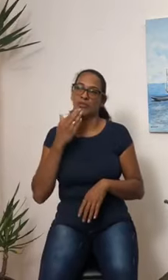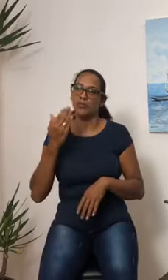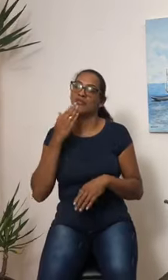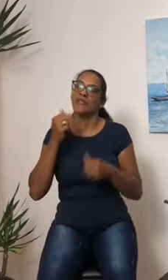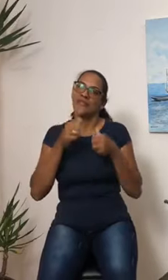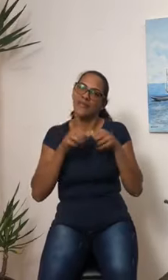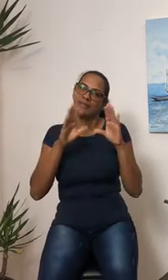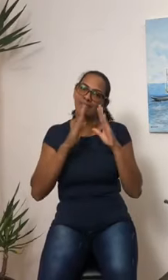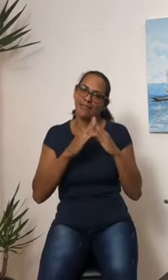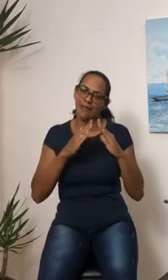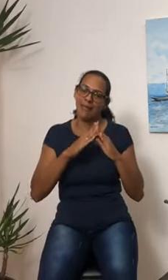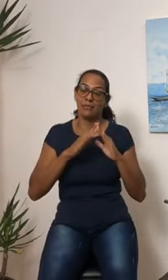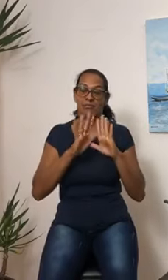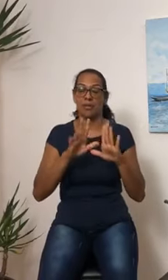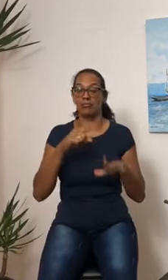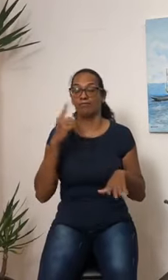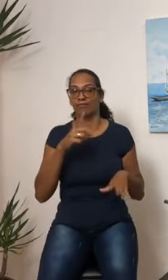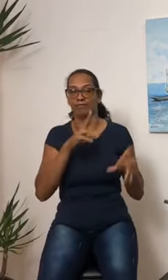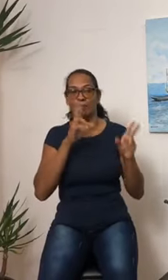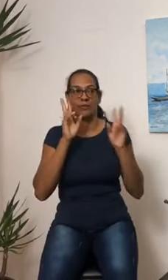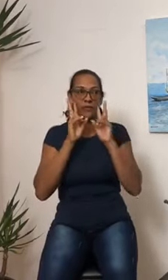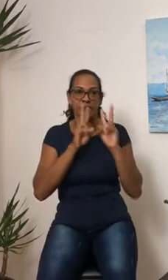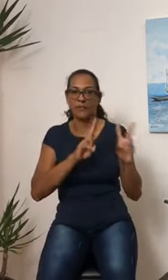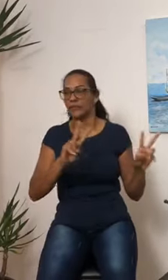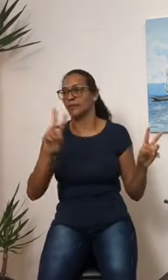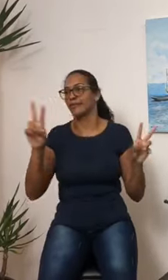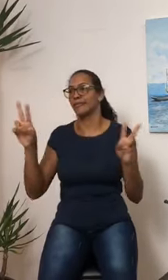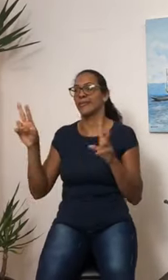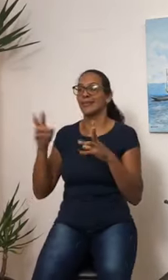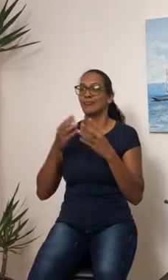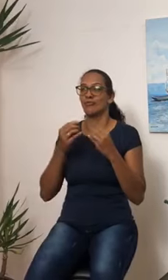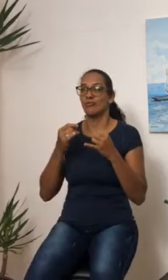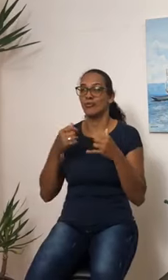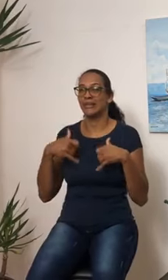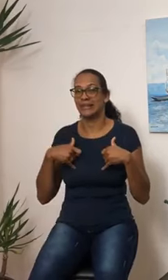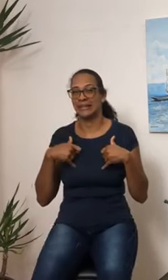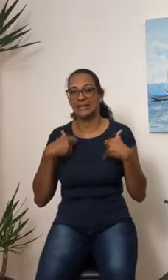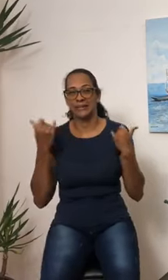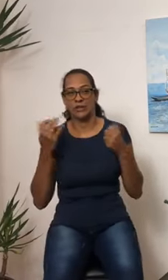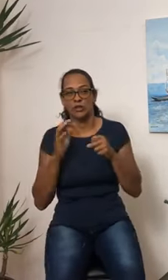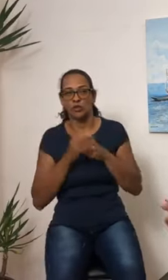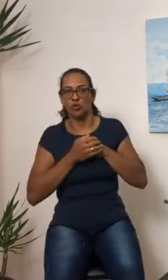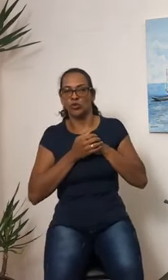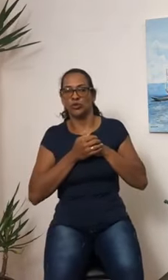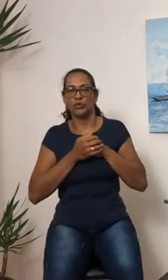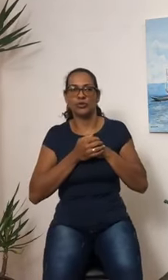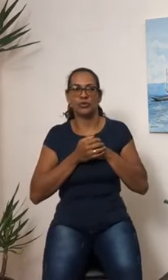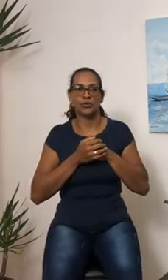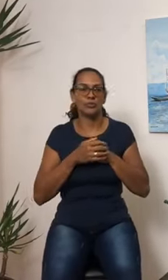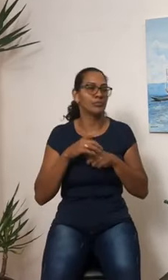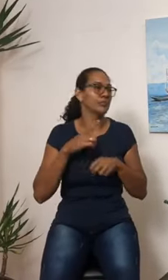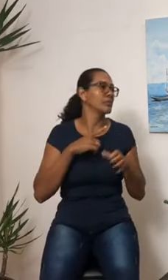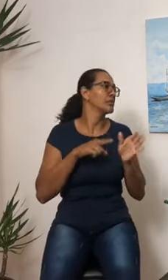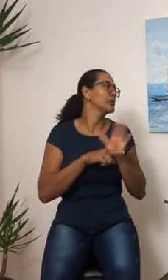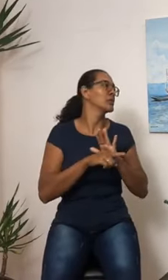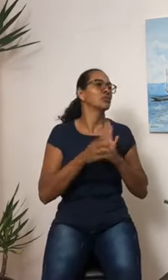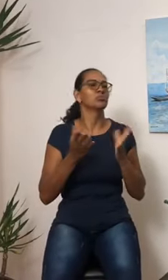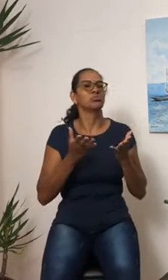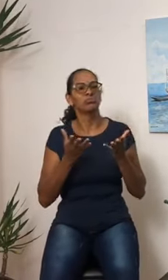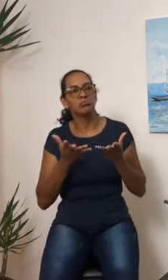mas, infelizmente, o que a gente viu foi muita coisa clandestina, muitas aglomerações. E tem mais alguma pergunta pra